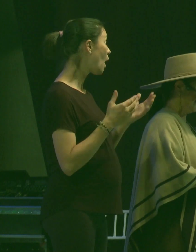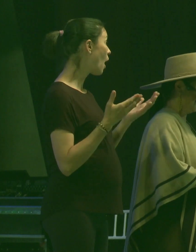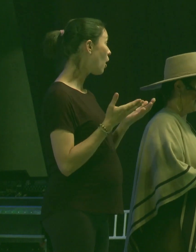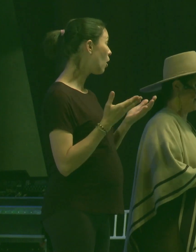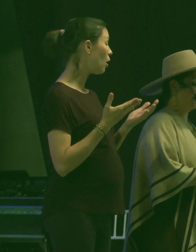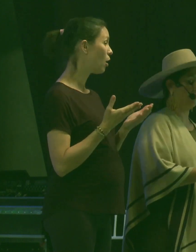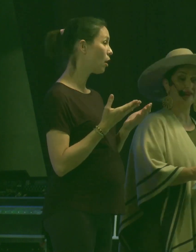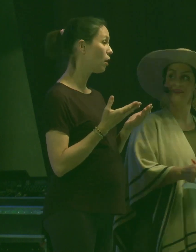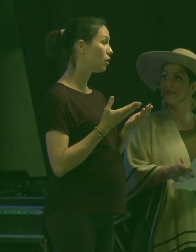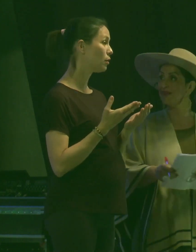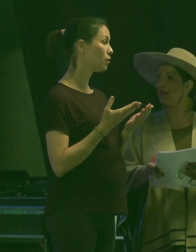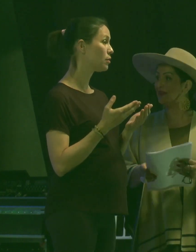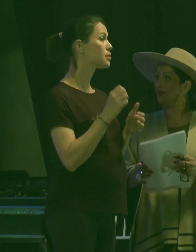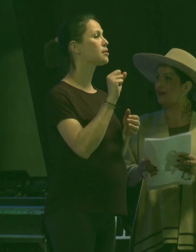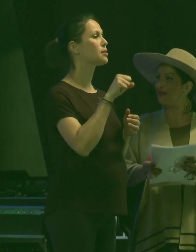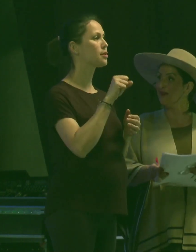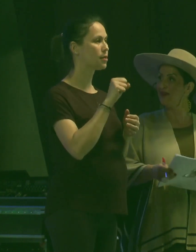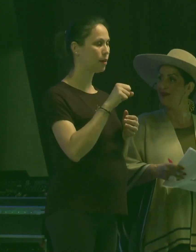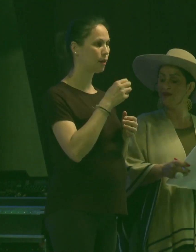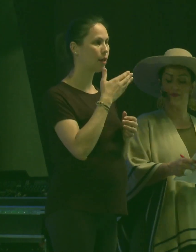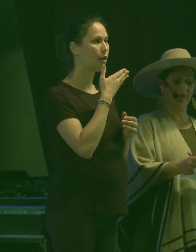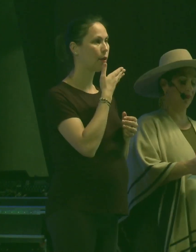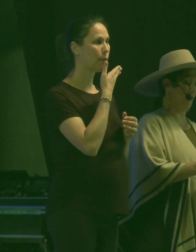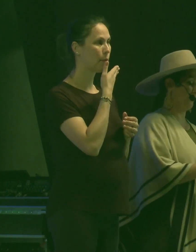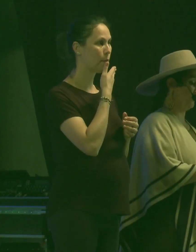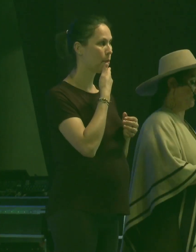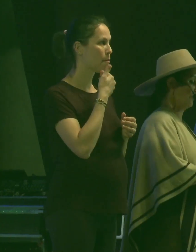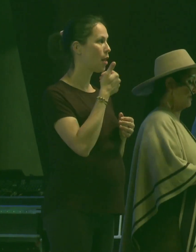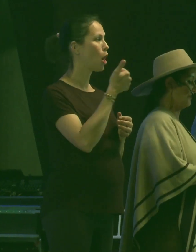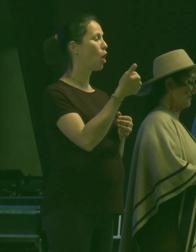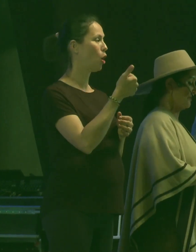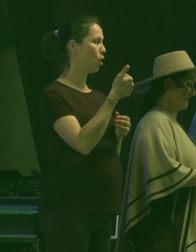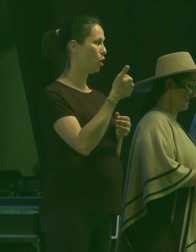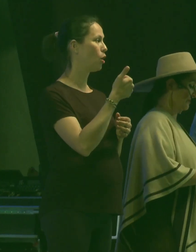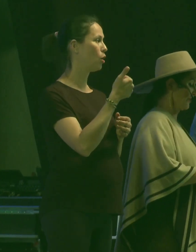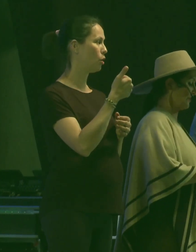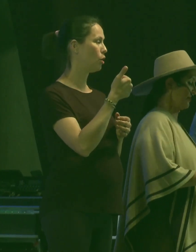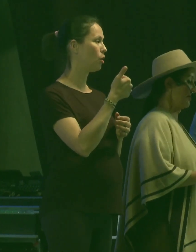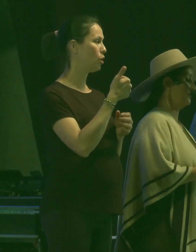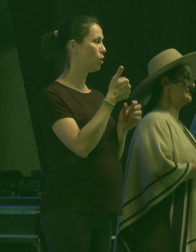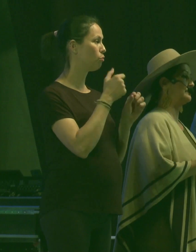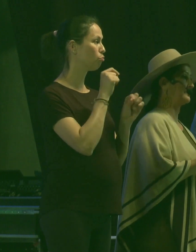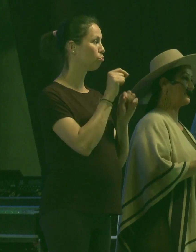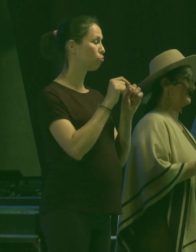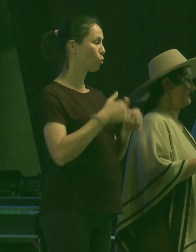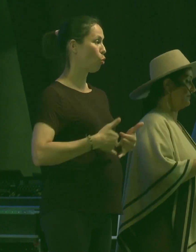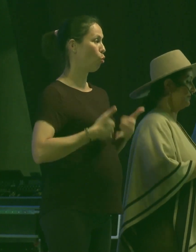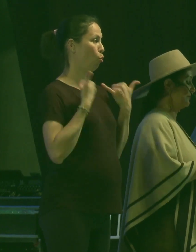Rico. Melhor obra sobre o orgulho gaúcho. Troféu.